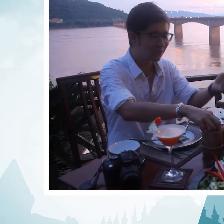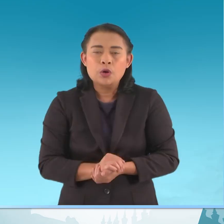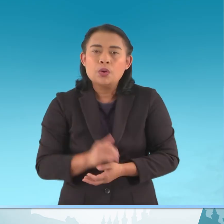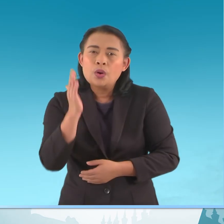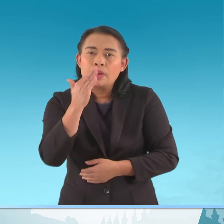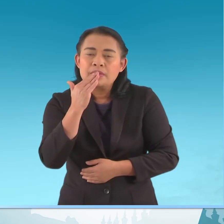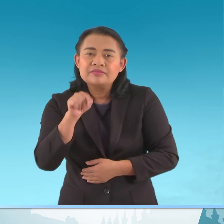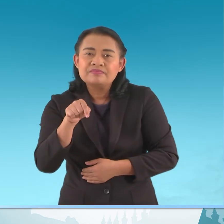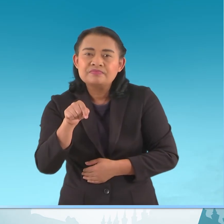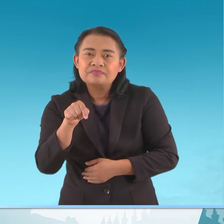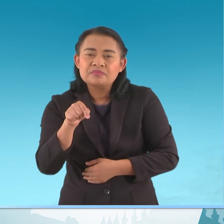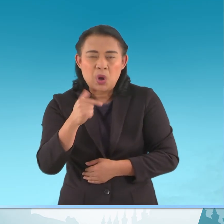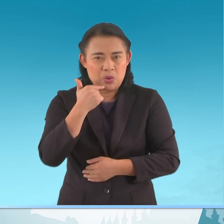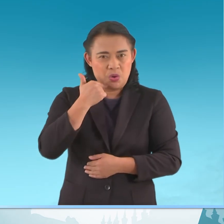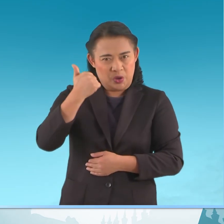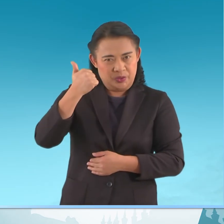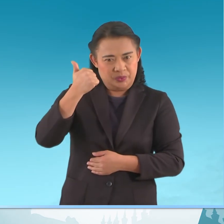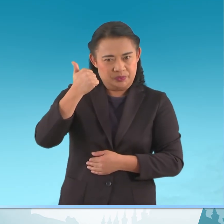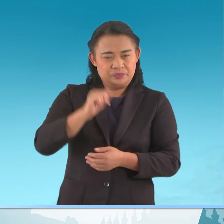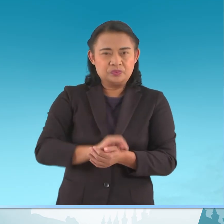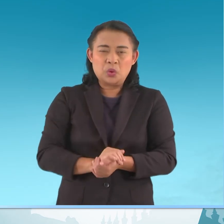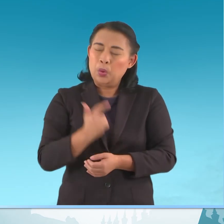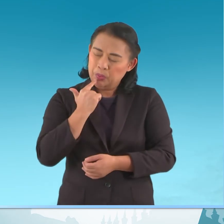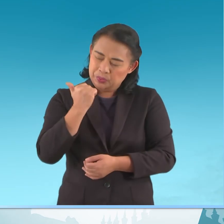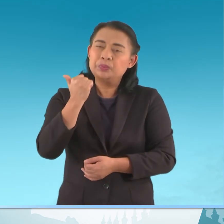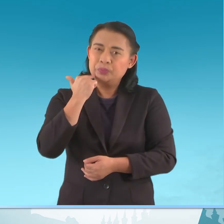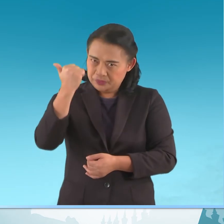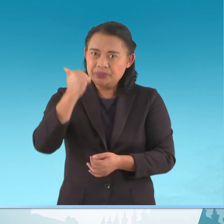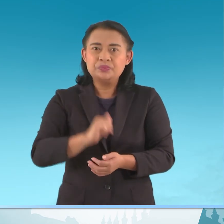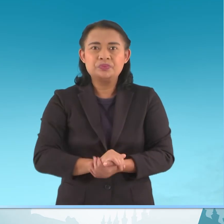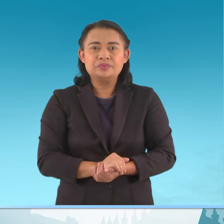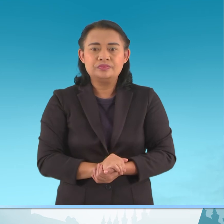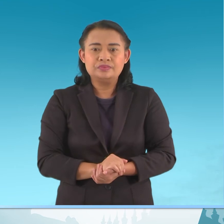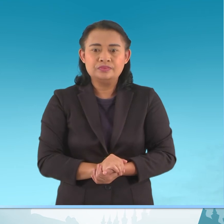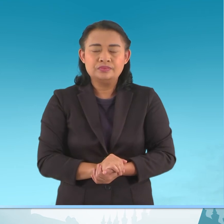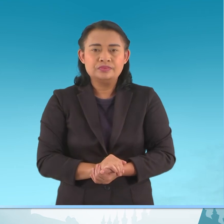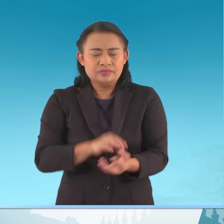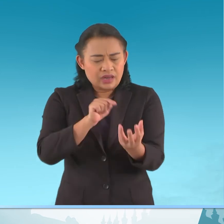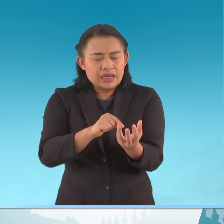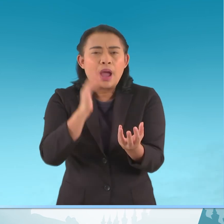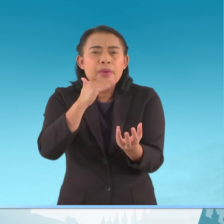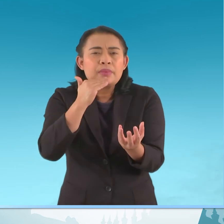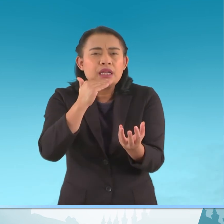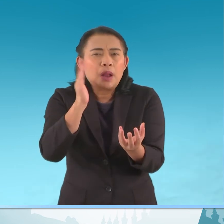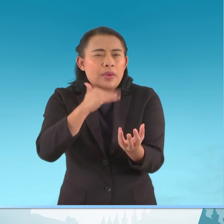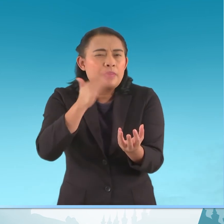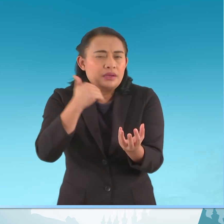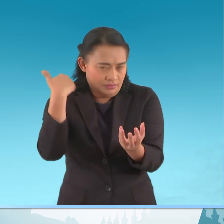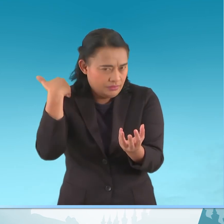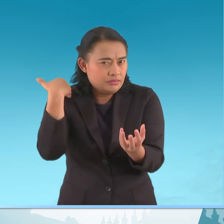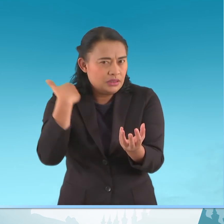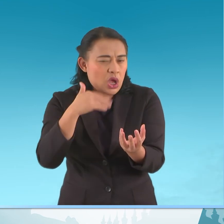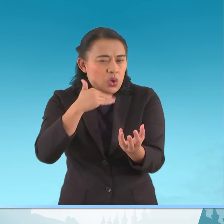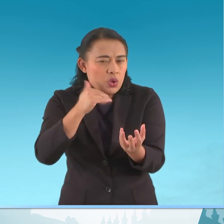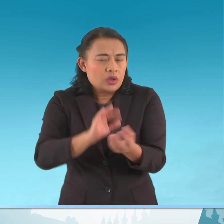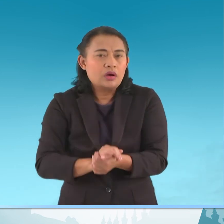แจ๋วแท้ๆลำขนาดทรัพย์มากไม่หนูยังมีรสเผ็ดเล็กน้อย